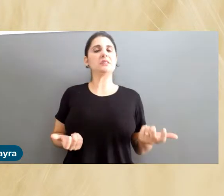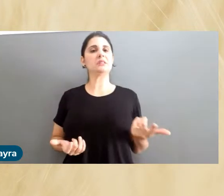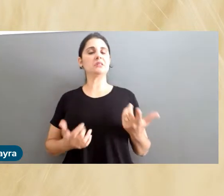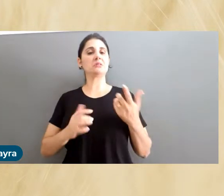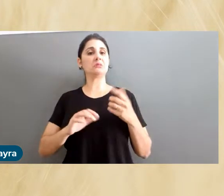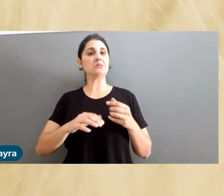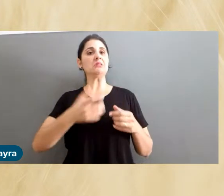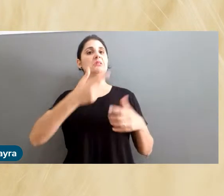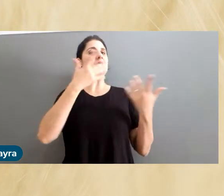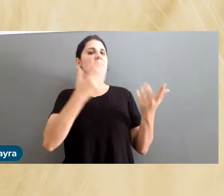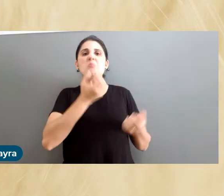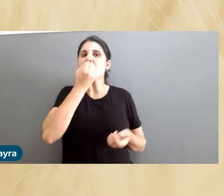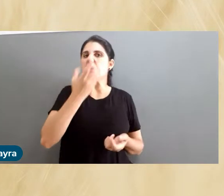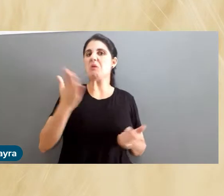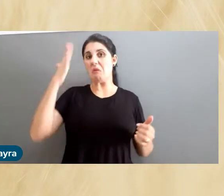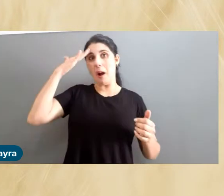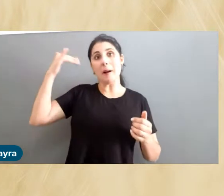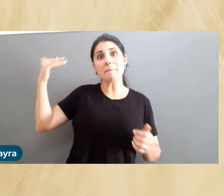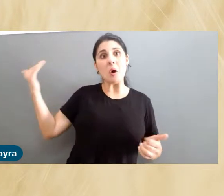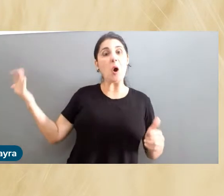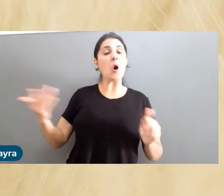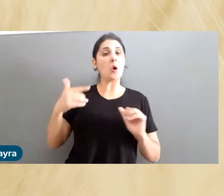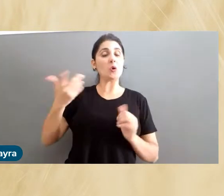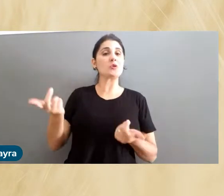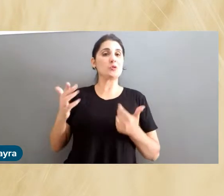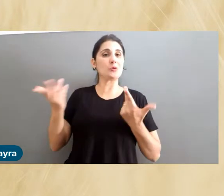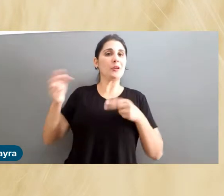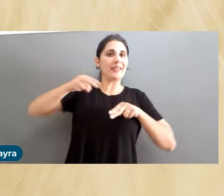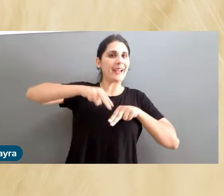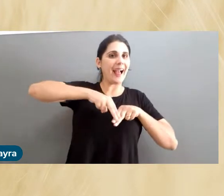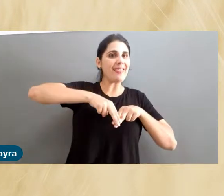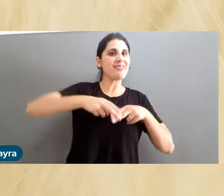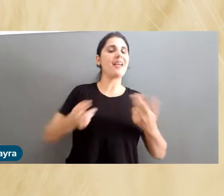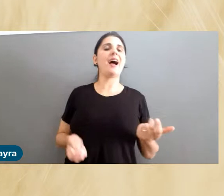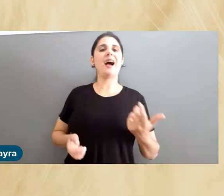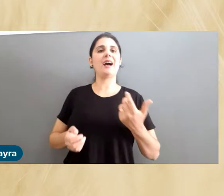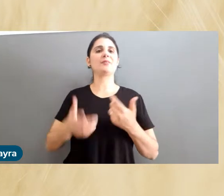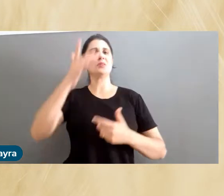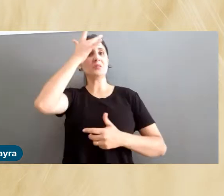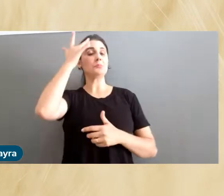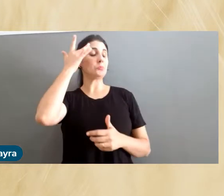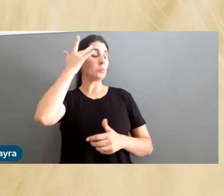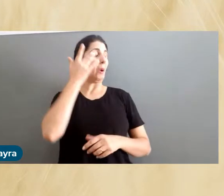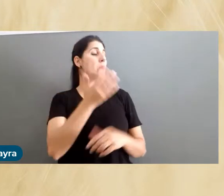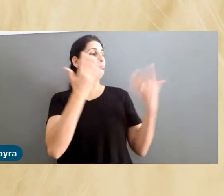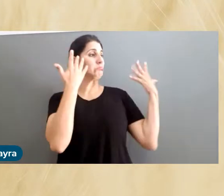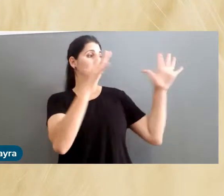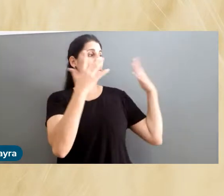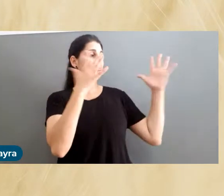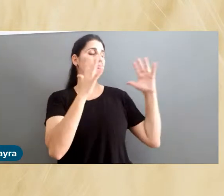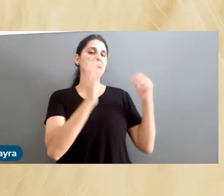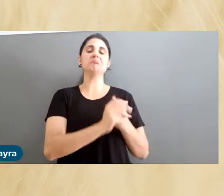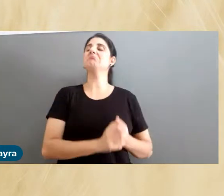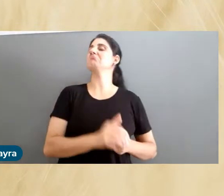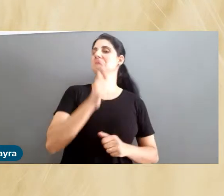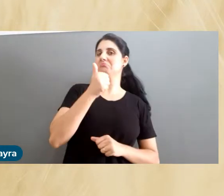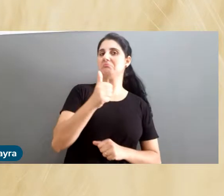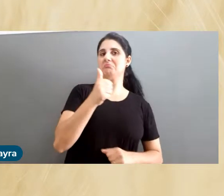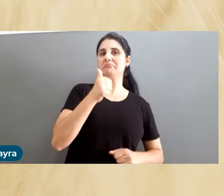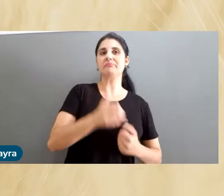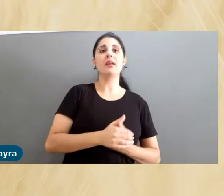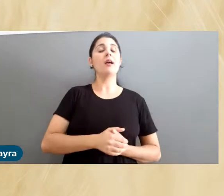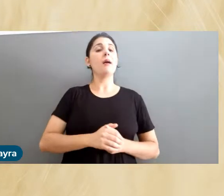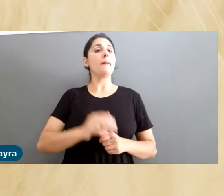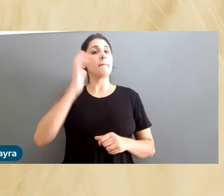invejável, que era alguém respeitado dentro da comunidade. As pessoas o admiraram, o admiravam bastante. E